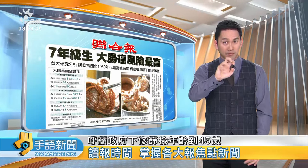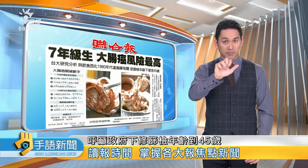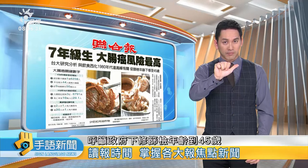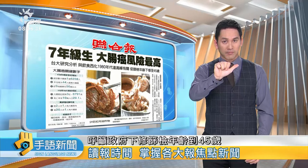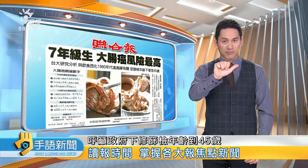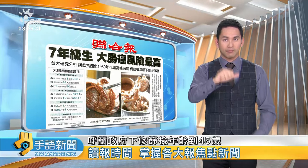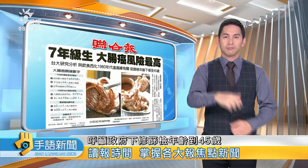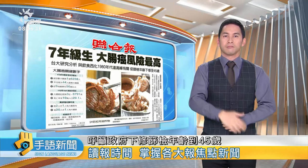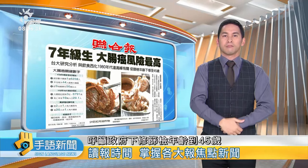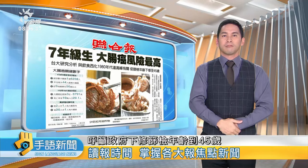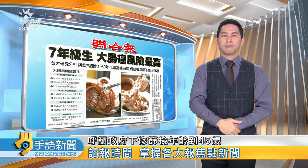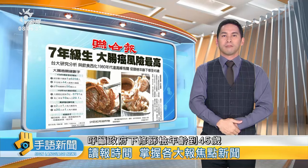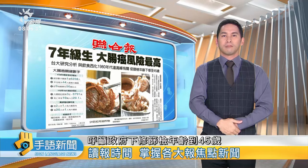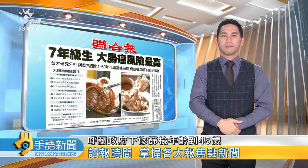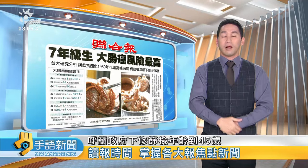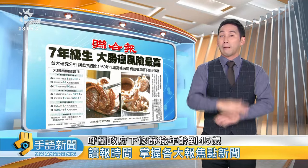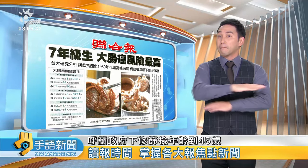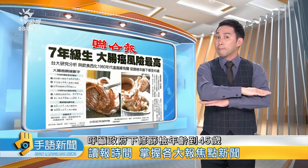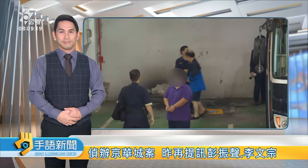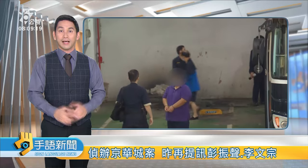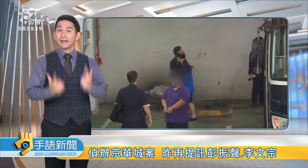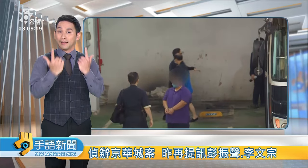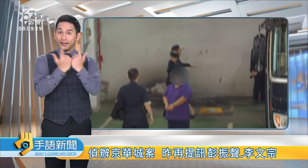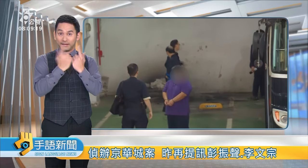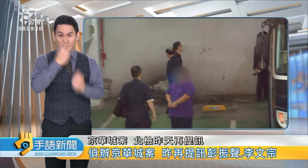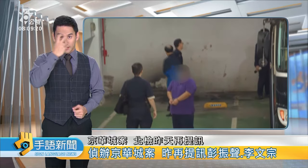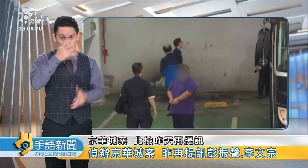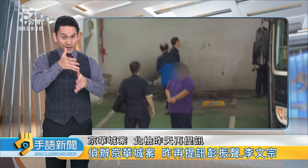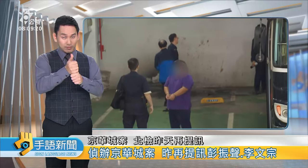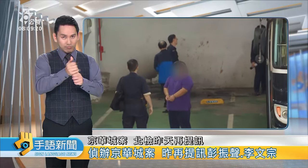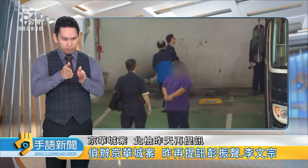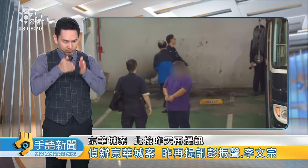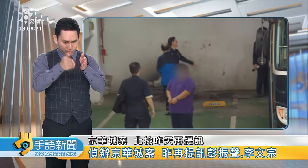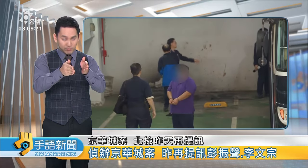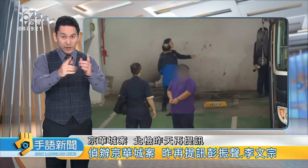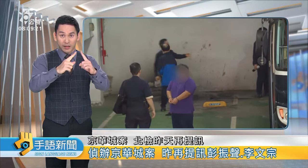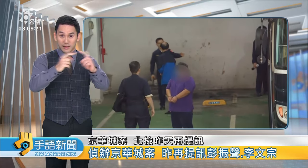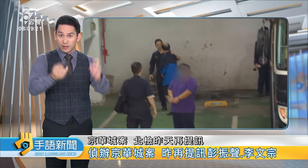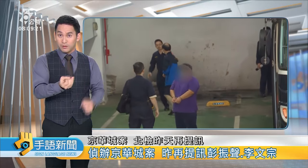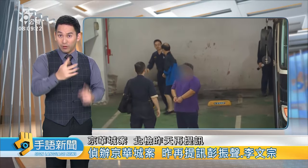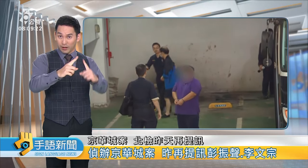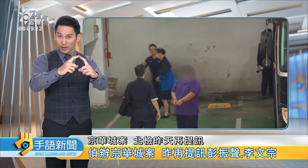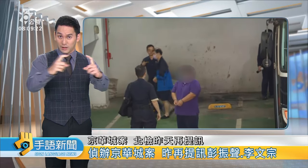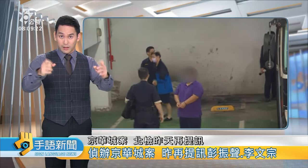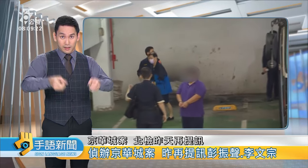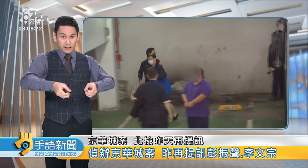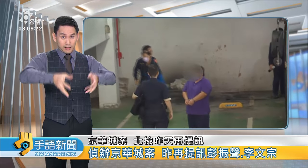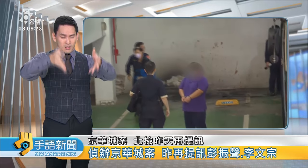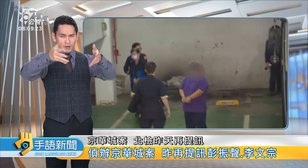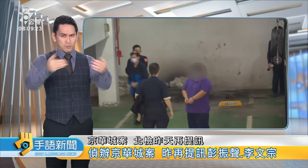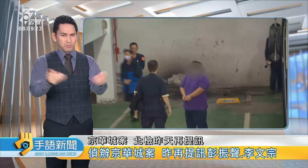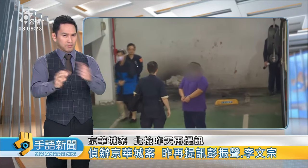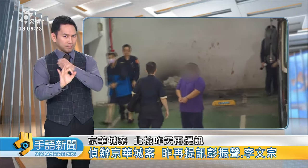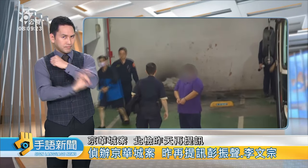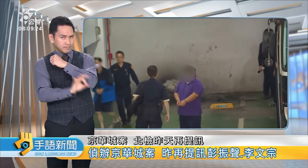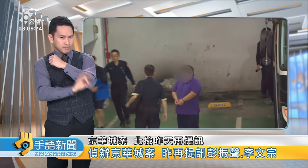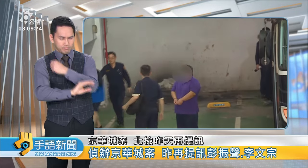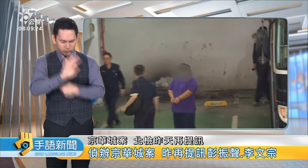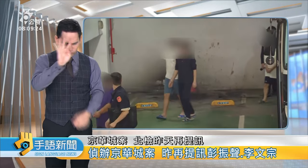筛检年龄到45岁。金华城案来关心，北检昨天再提讯